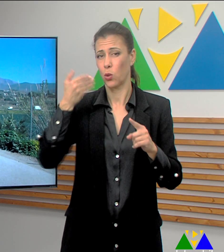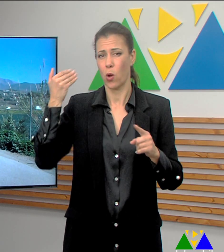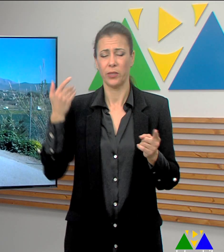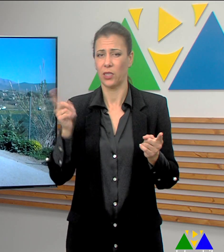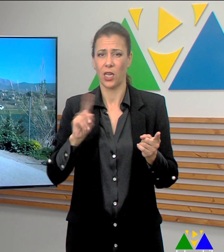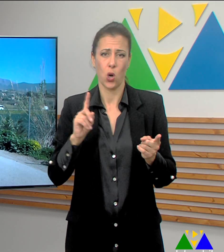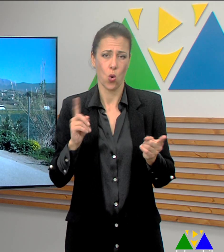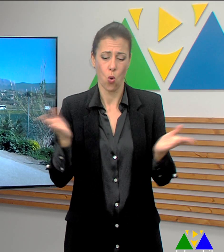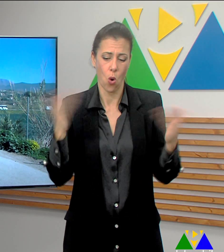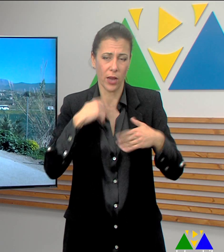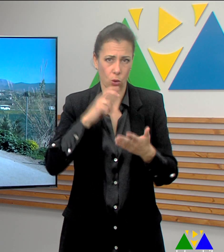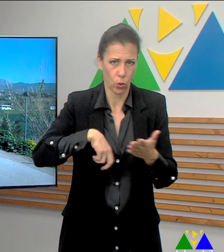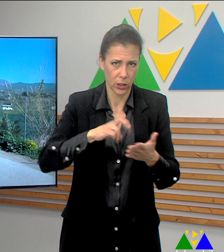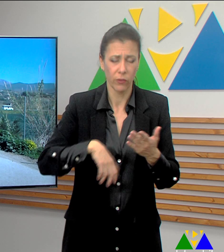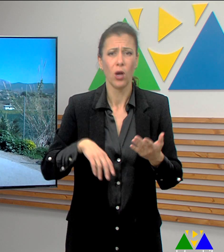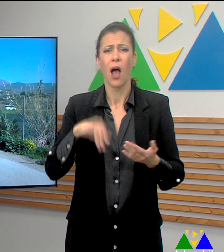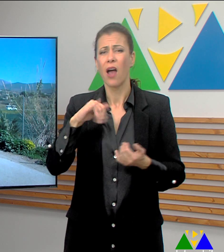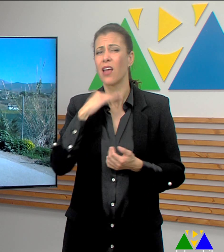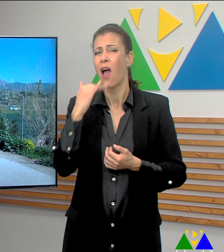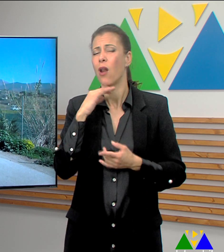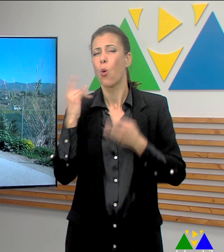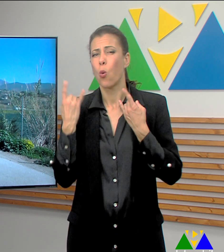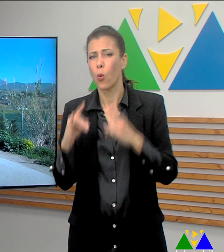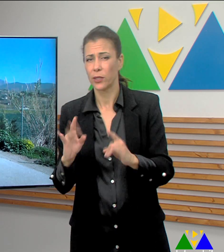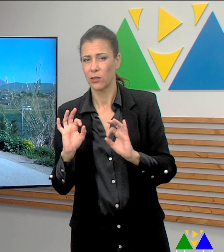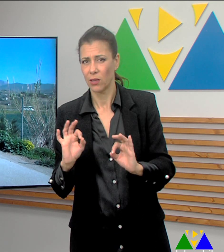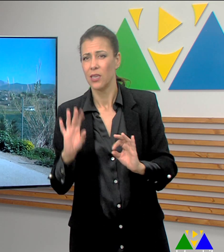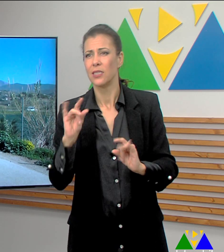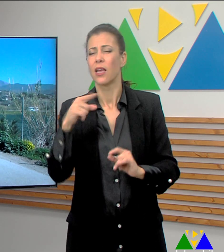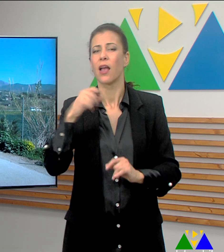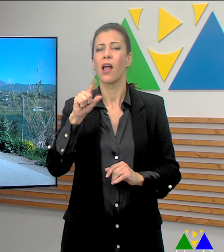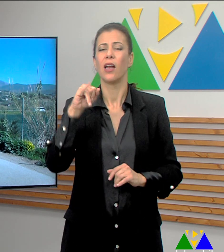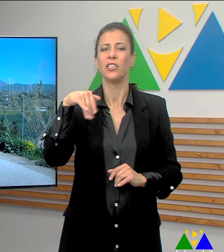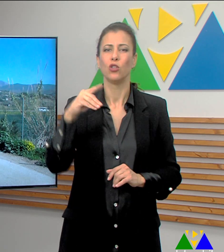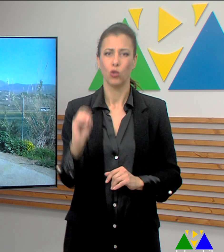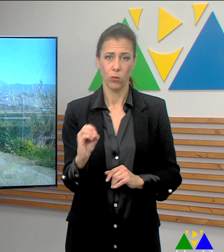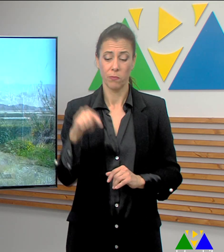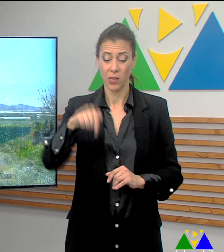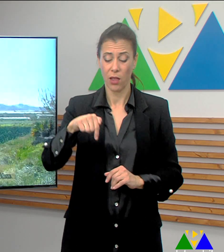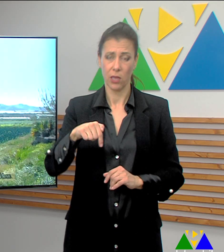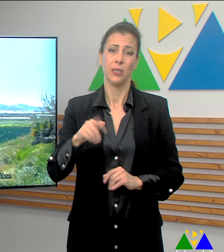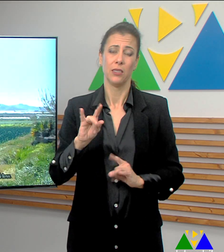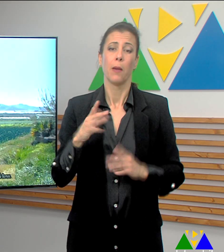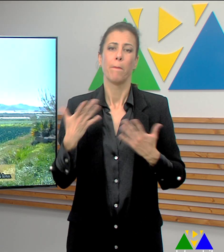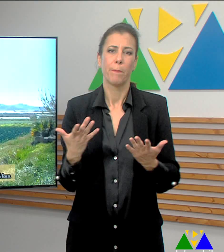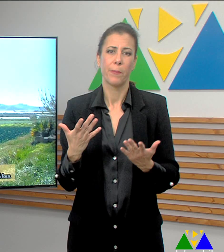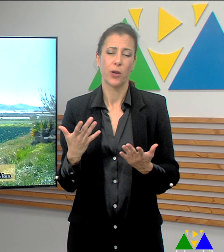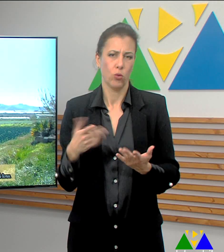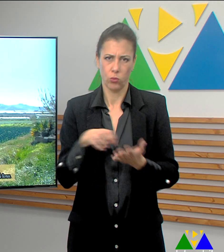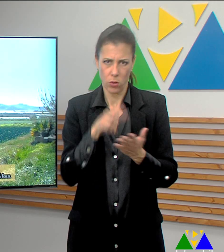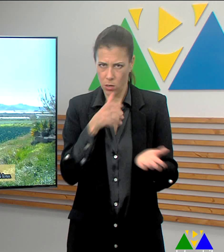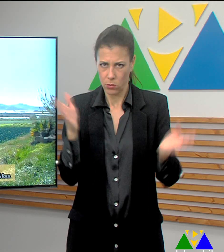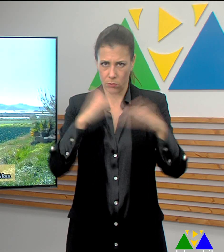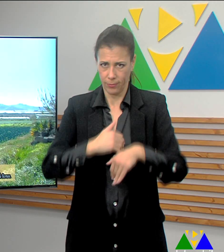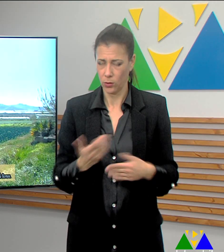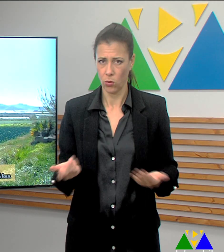estaba en cultivo. Es verdad que había huertas también, es decir, el cercado de Galindo que estaba en esta zona de aquí era huerta, pero indudablemente